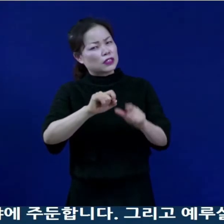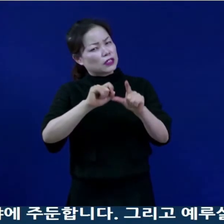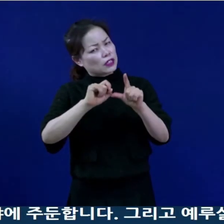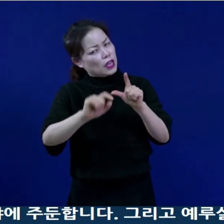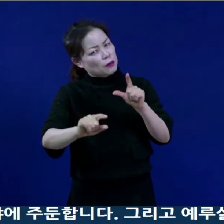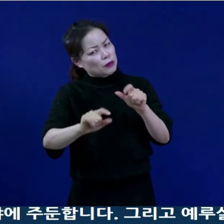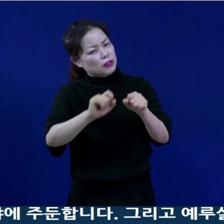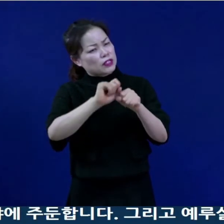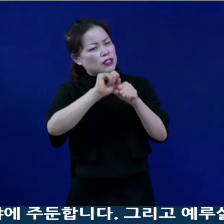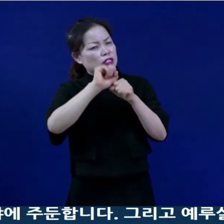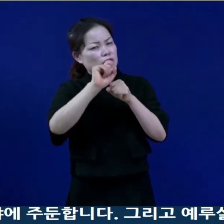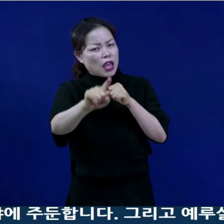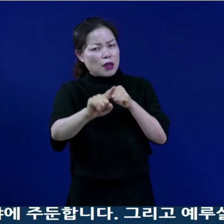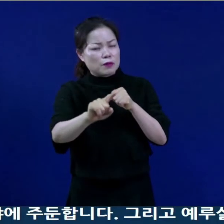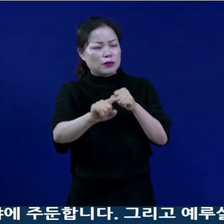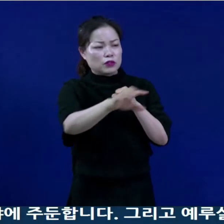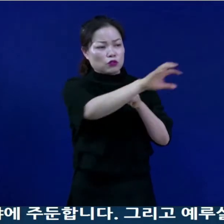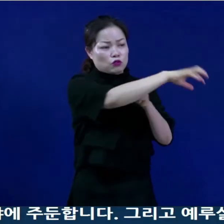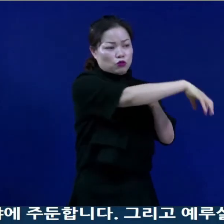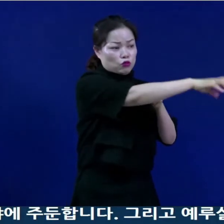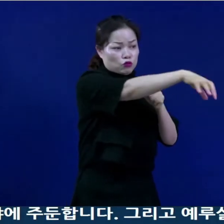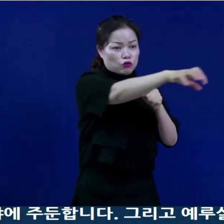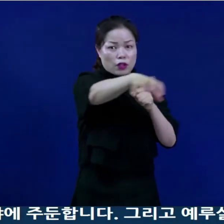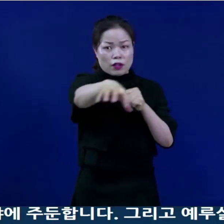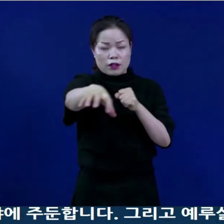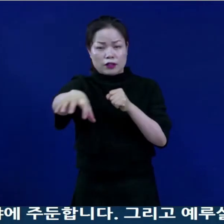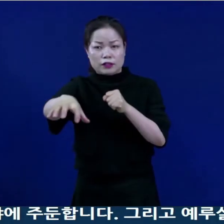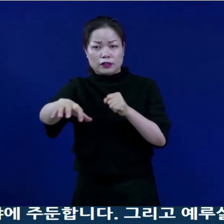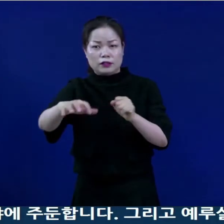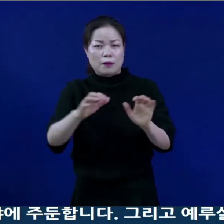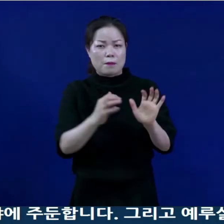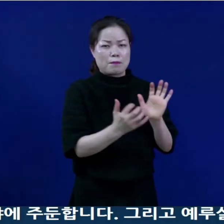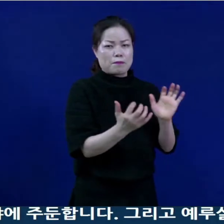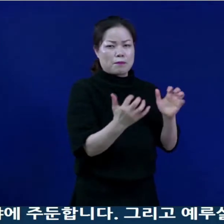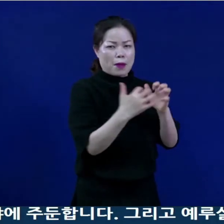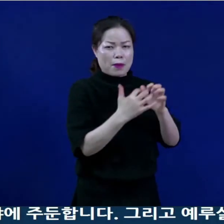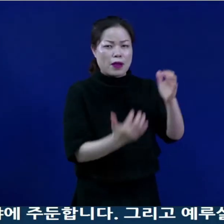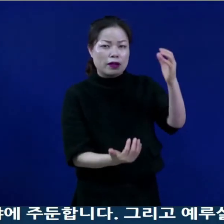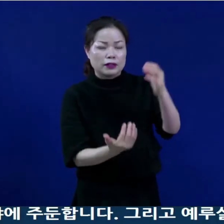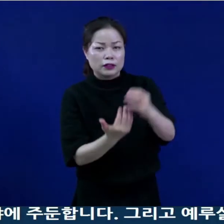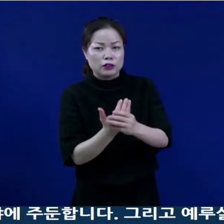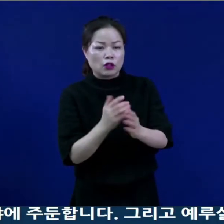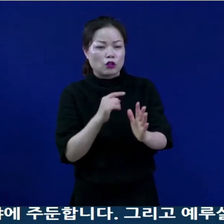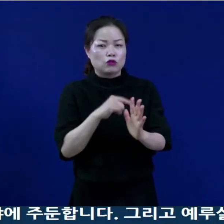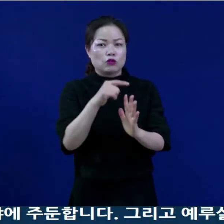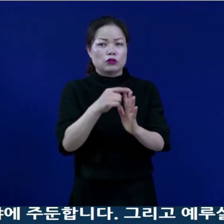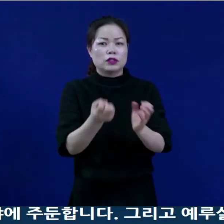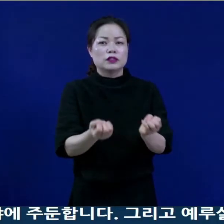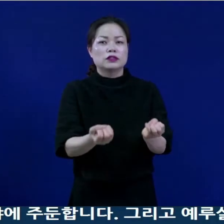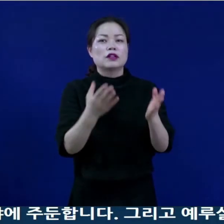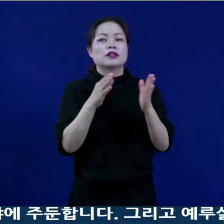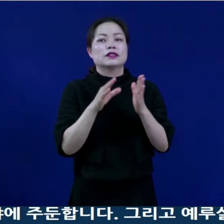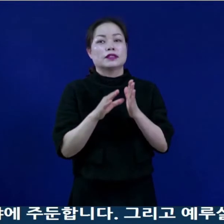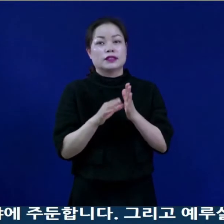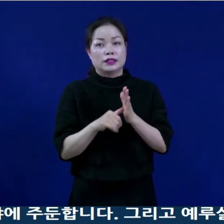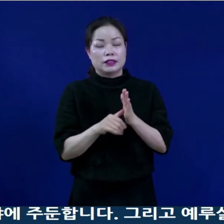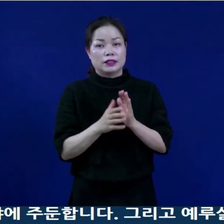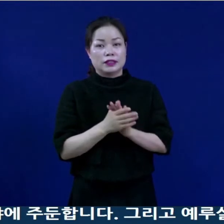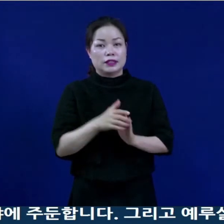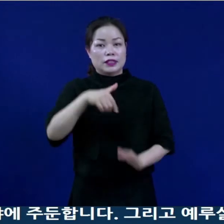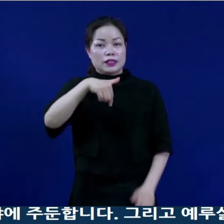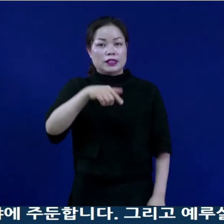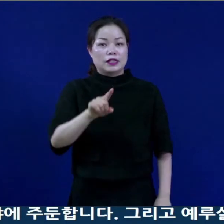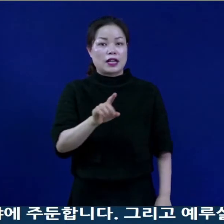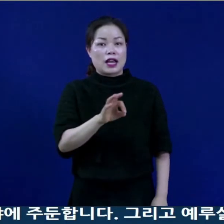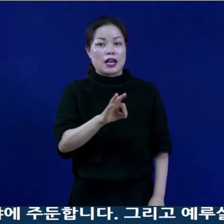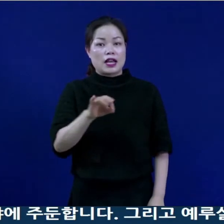즈음에서 수많은 밀란들이 발생하기 때문에 로마 군대는 유월절 같은 절기 때는 가이사라에 있는